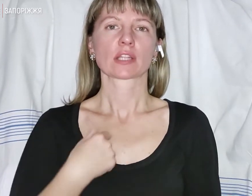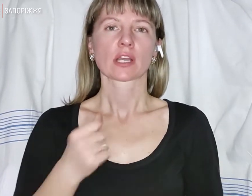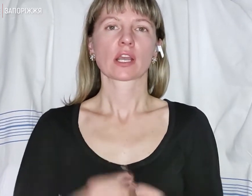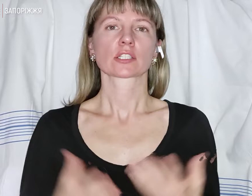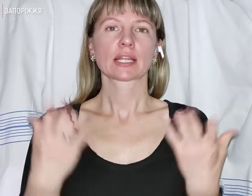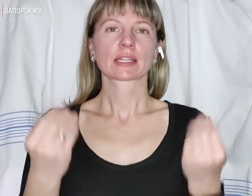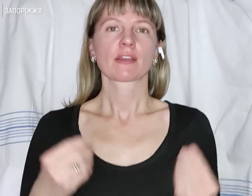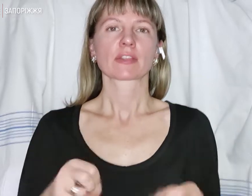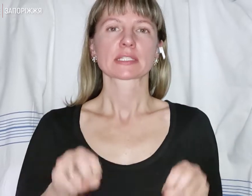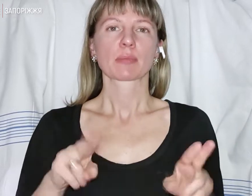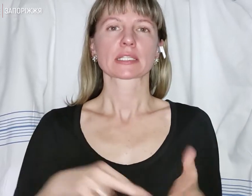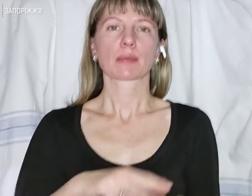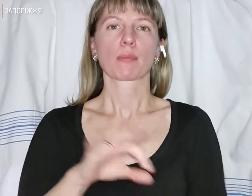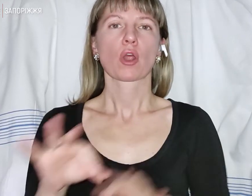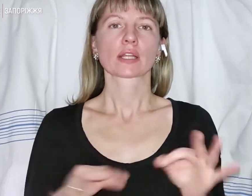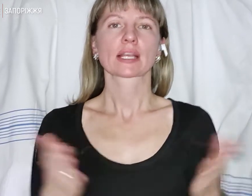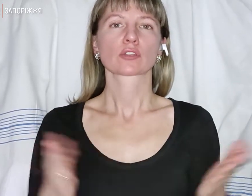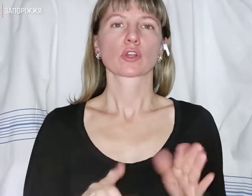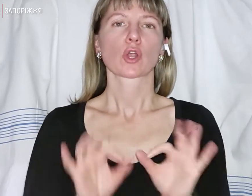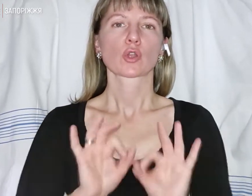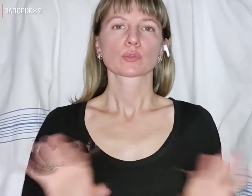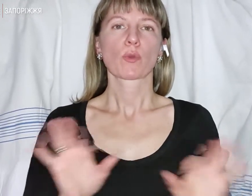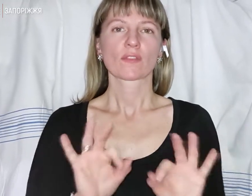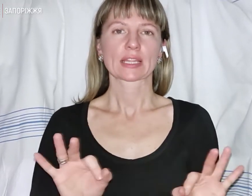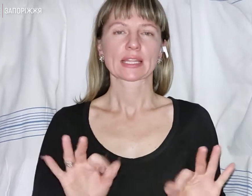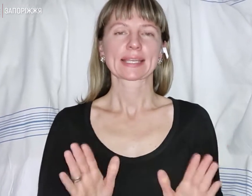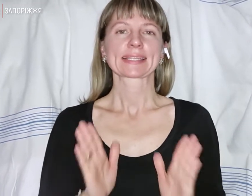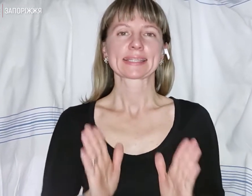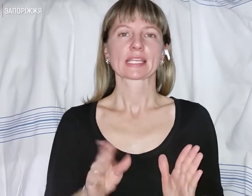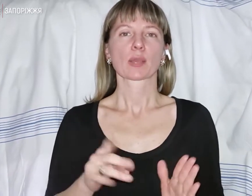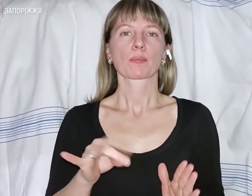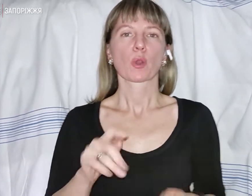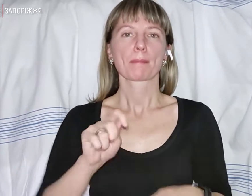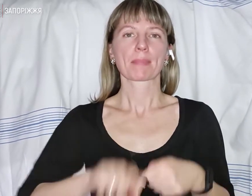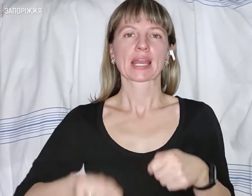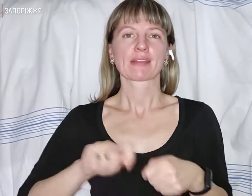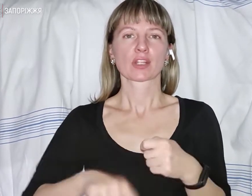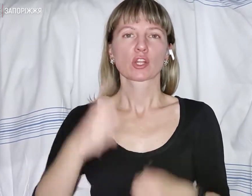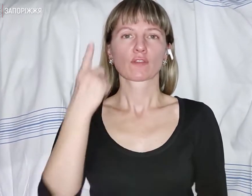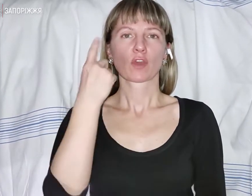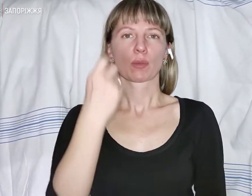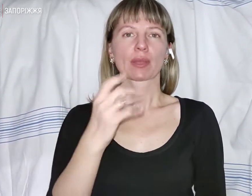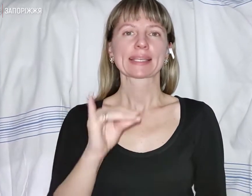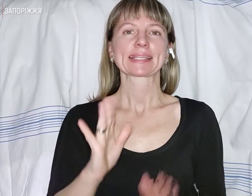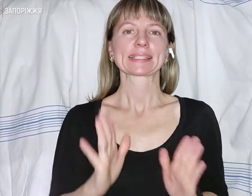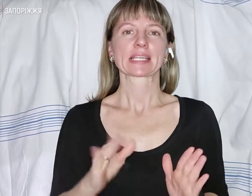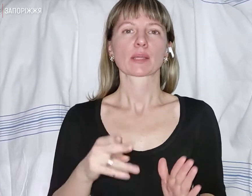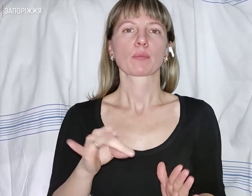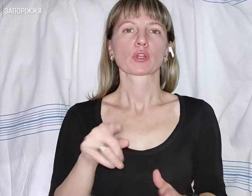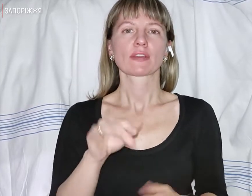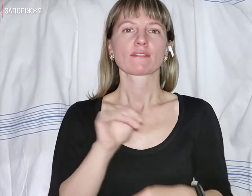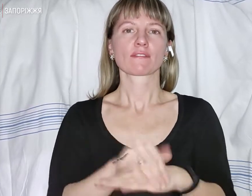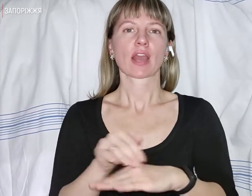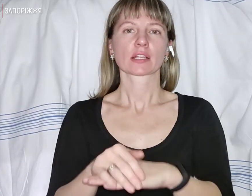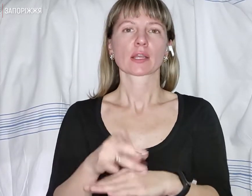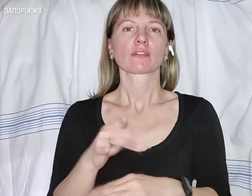Сейчас, Винни, пожалуйста, рядышком, там тоже ляля маленькая стоит, понимаешь? Шуметь нельзя. Дядя ходит, смотрит